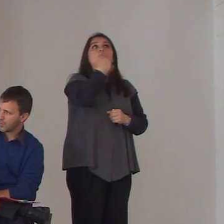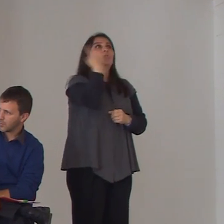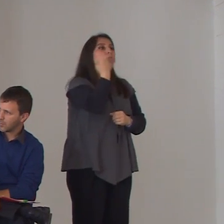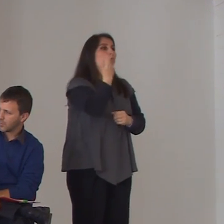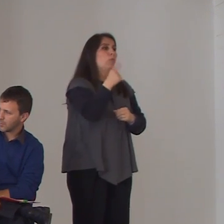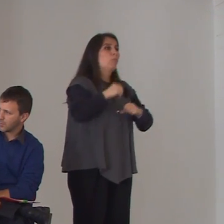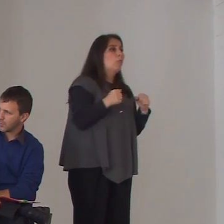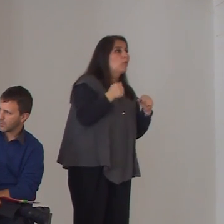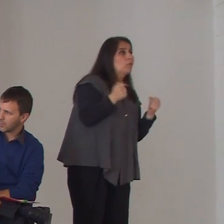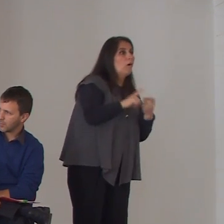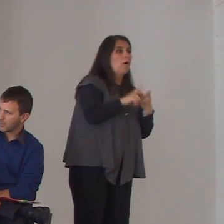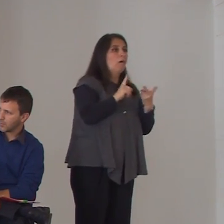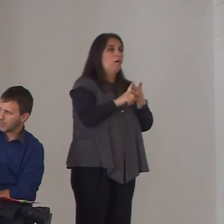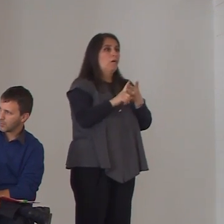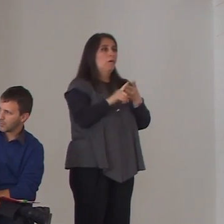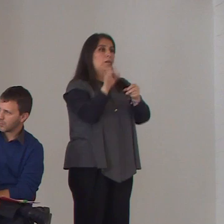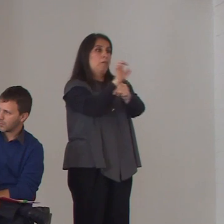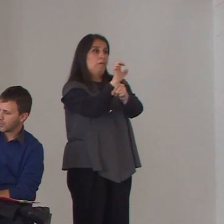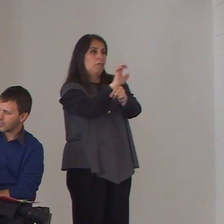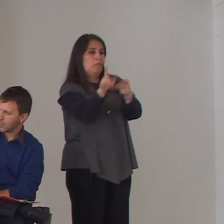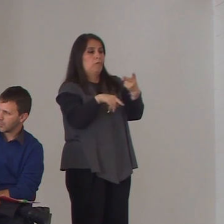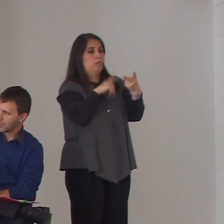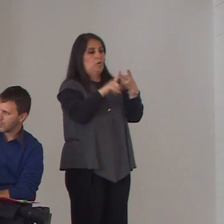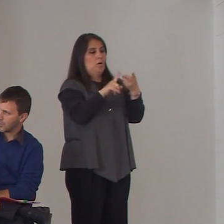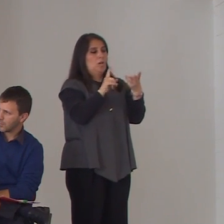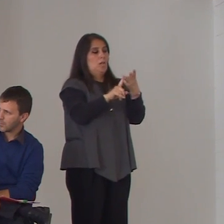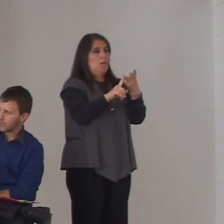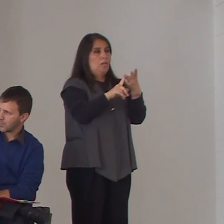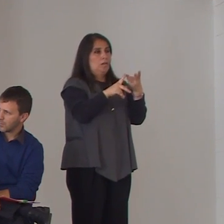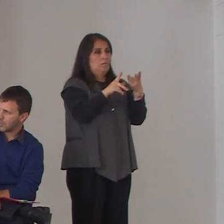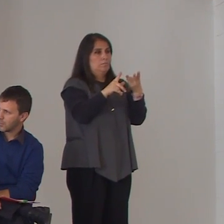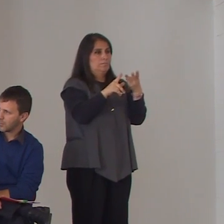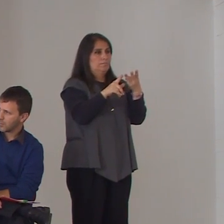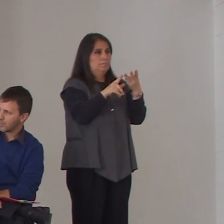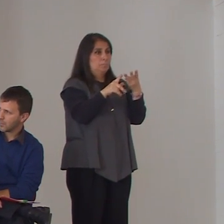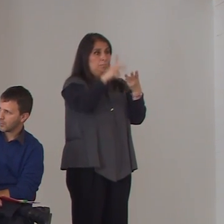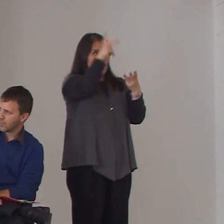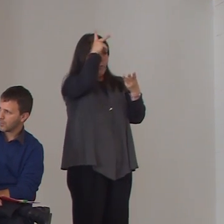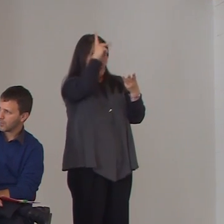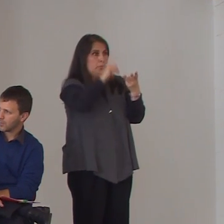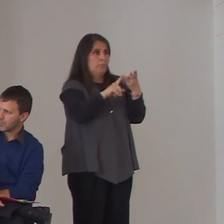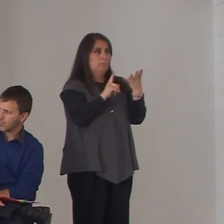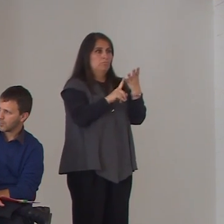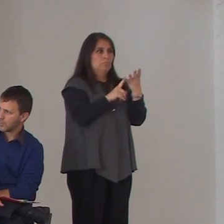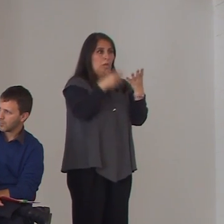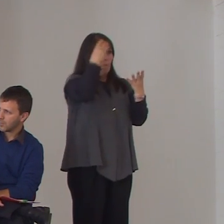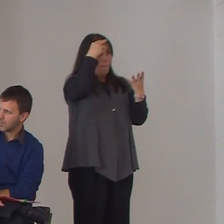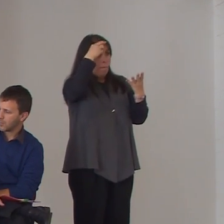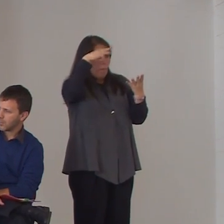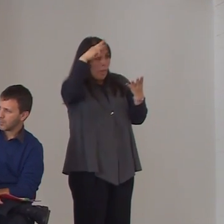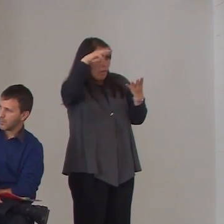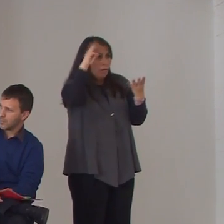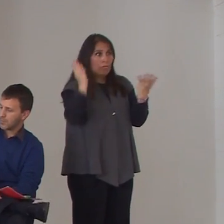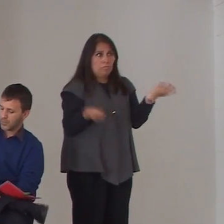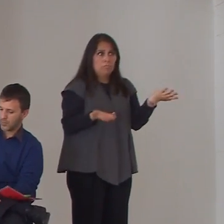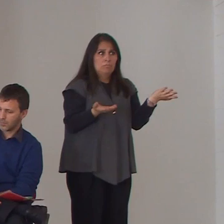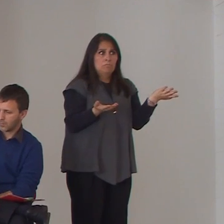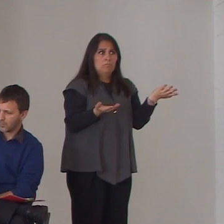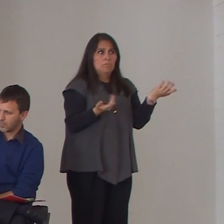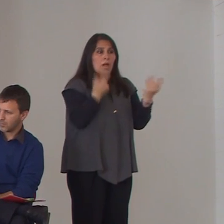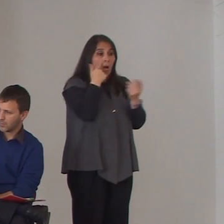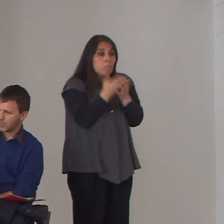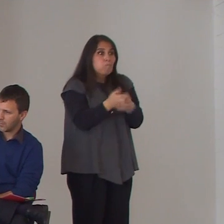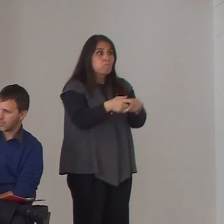en Lima, en La Paz, en Ciudad de México, ¿sí? Es una realidad, la niñez indígena, que en su